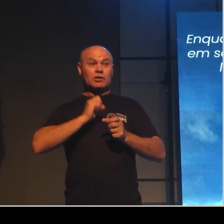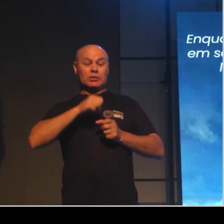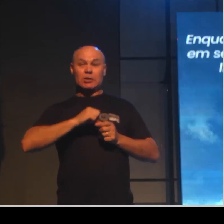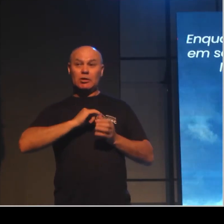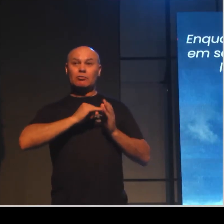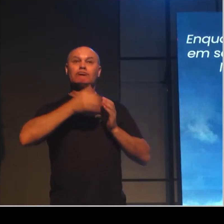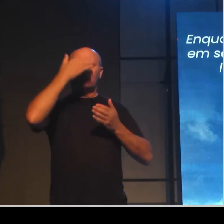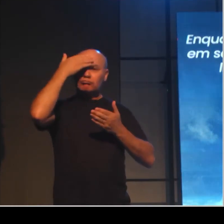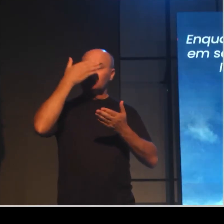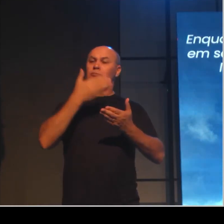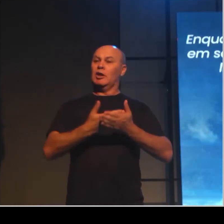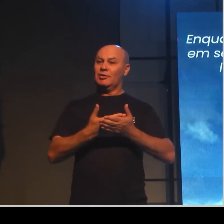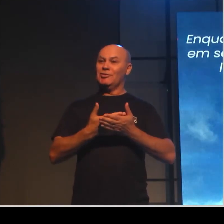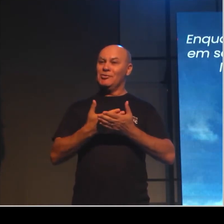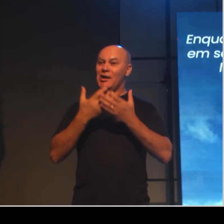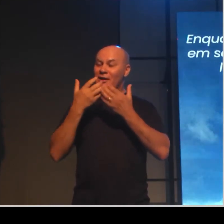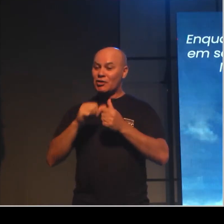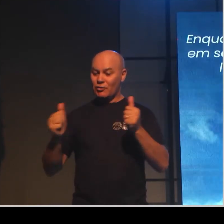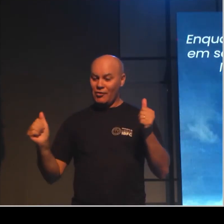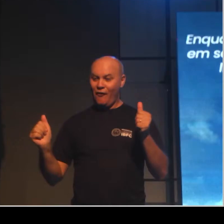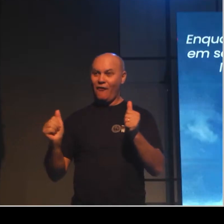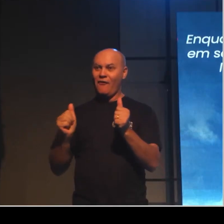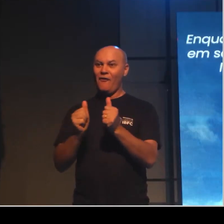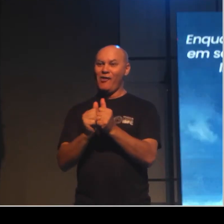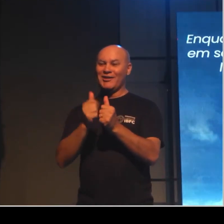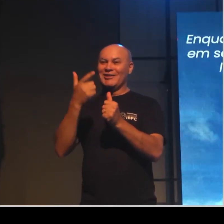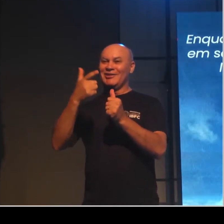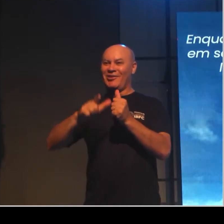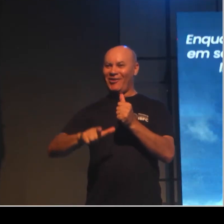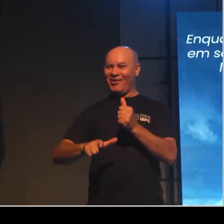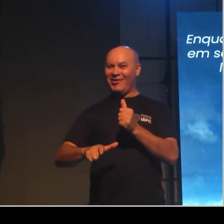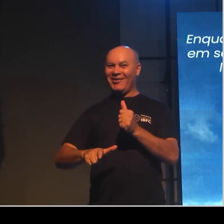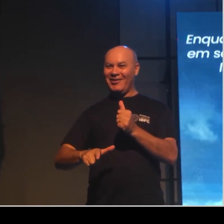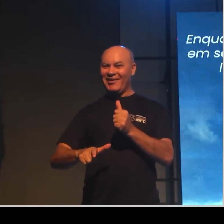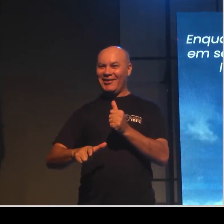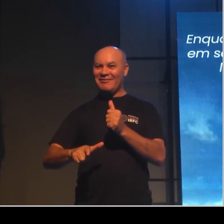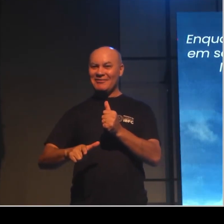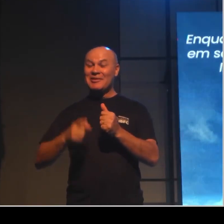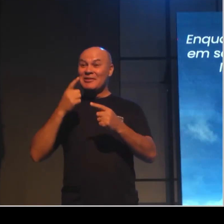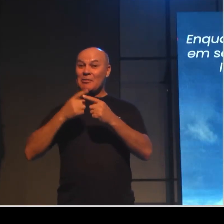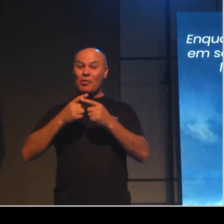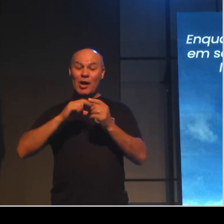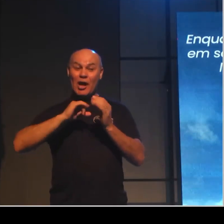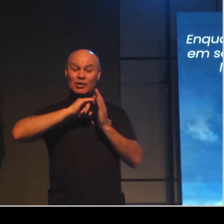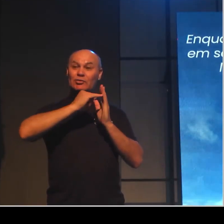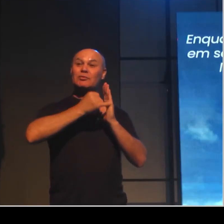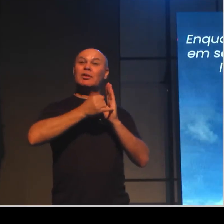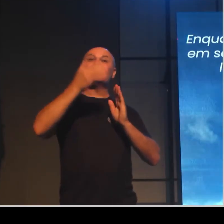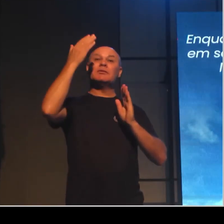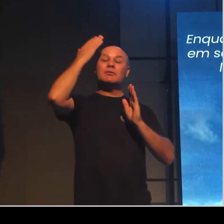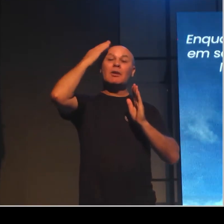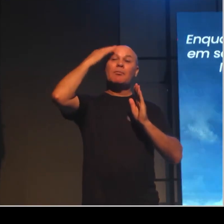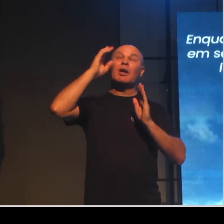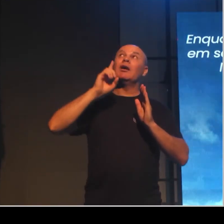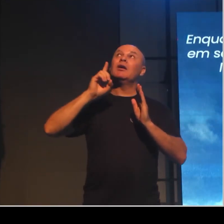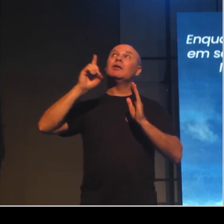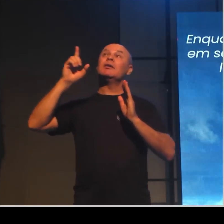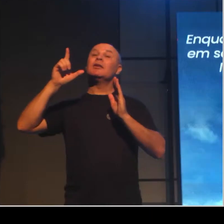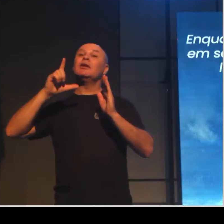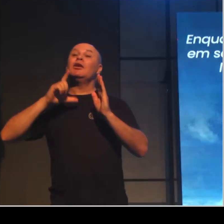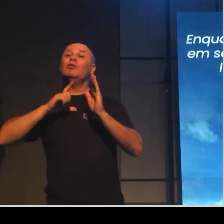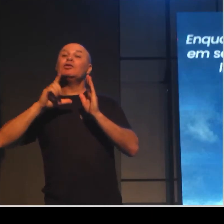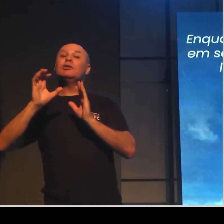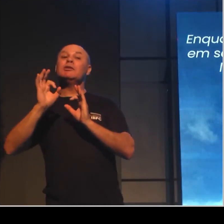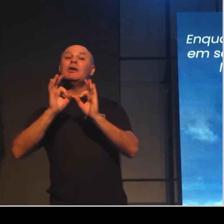foi confrontado com a realidade de que Deus tinha um plano para a sua vida, que Deus tinha um plano para